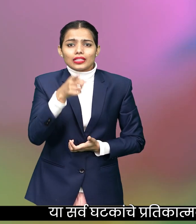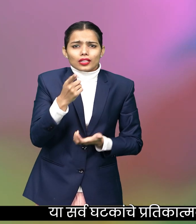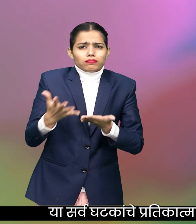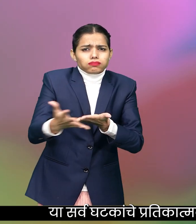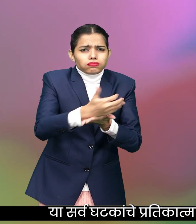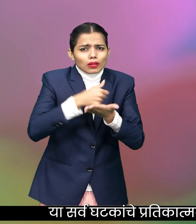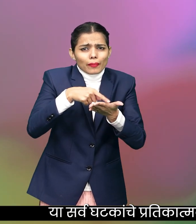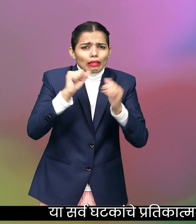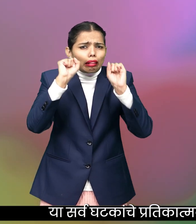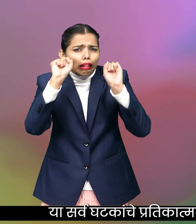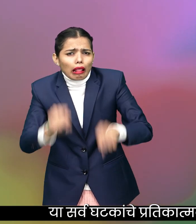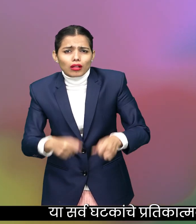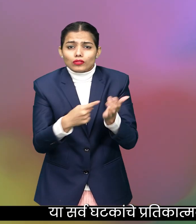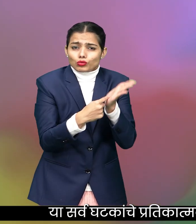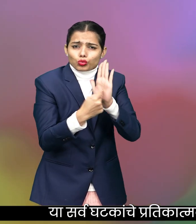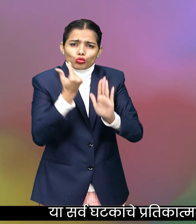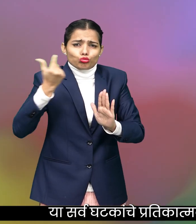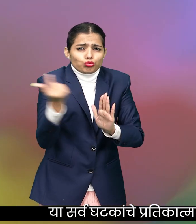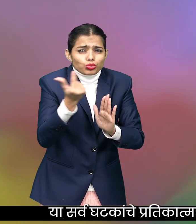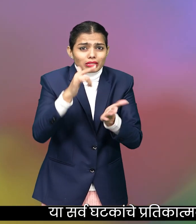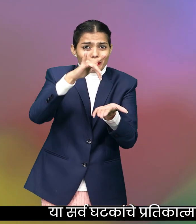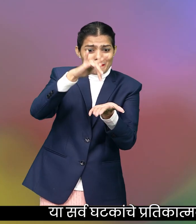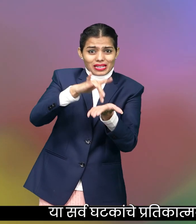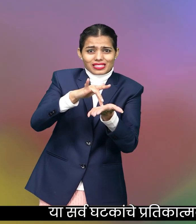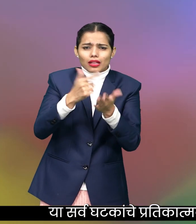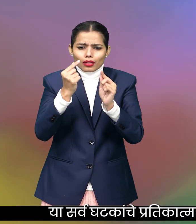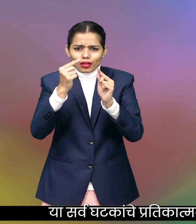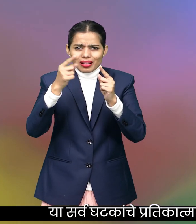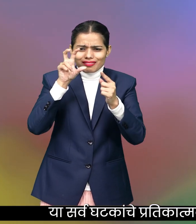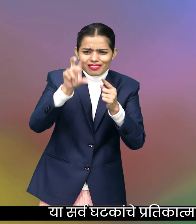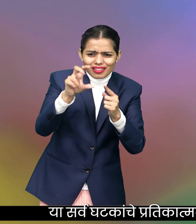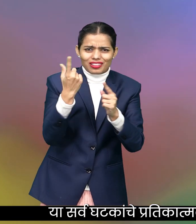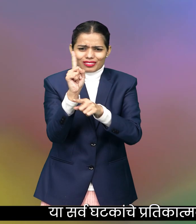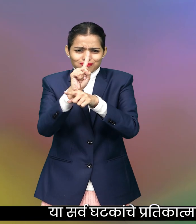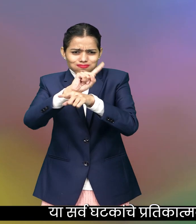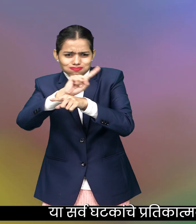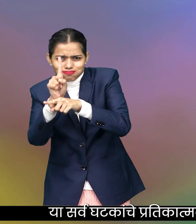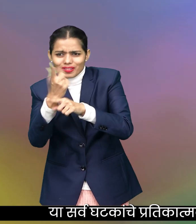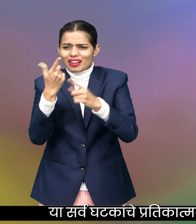या सर्व घटकांचे प्रतिकात्मक चिन्हे वापरून प्रतिनिधित्व करता येते.